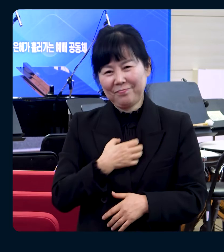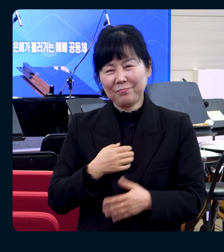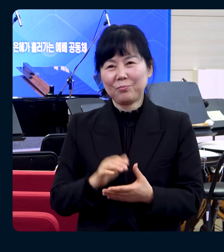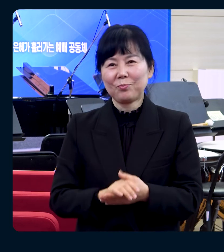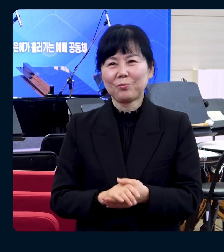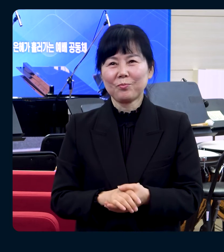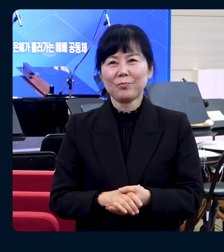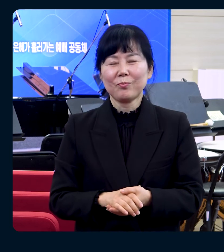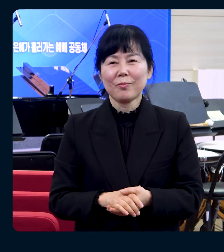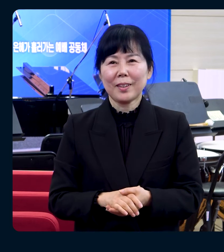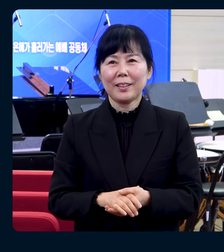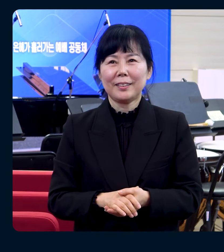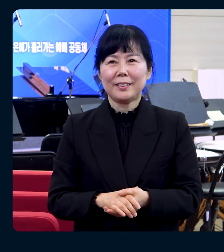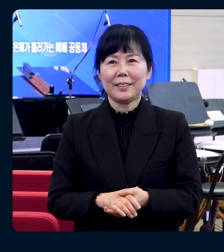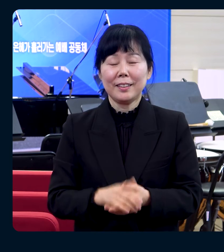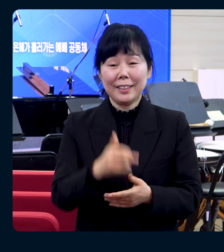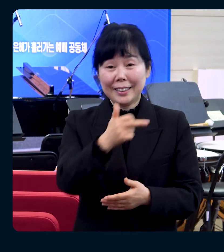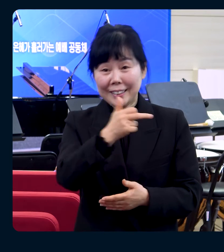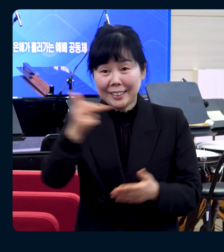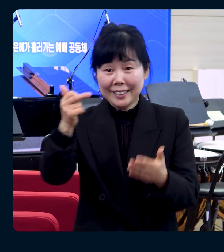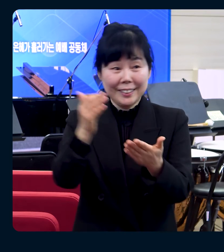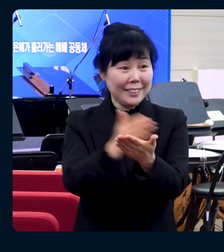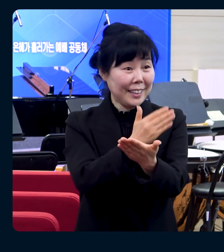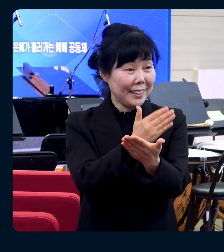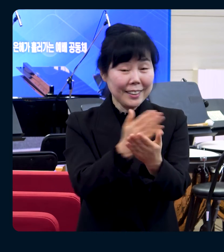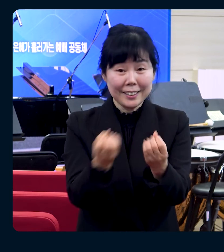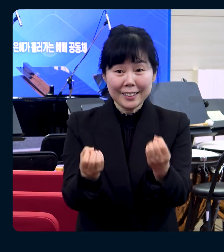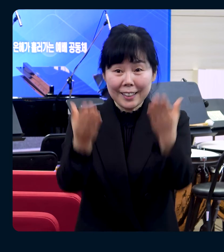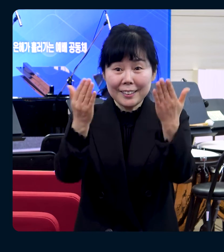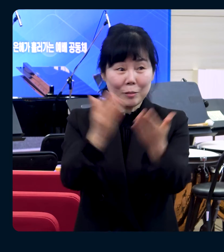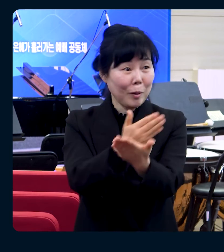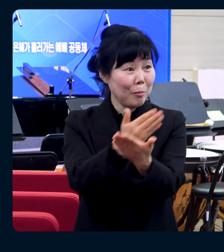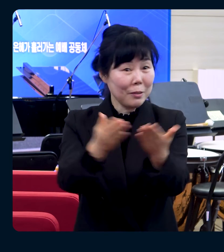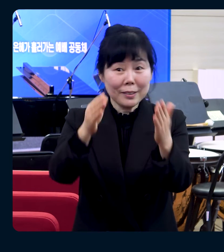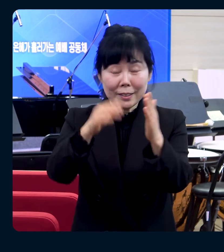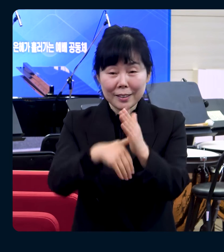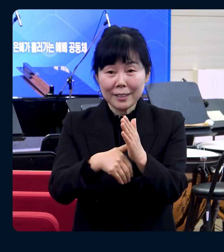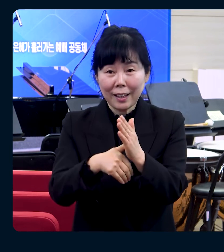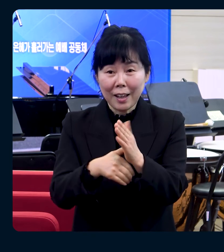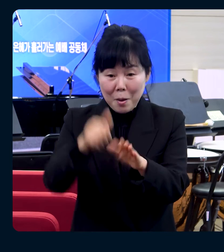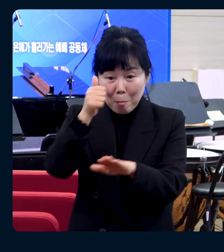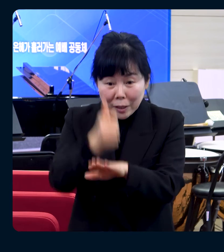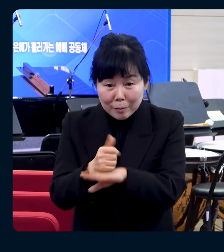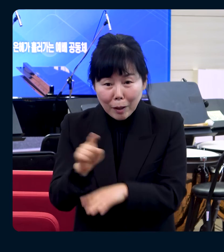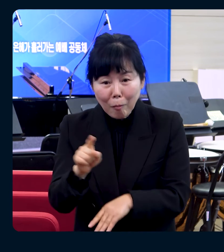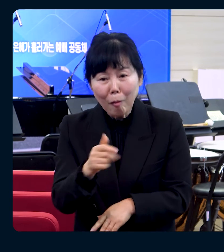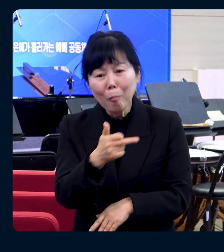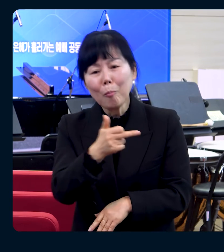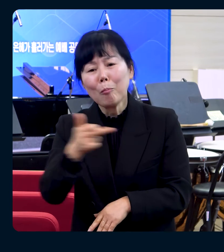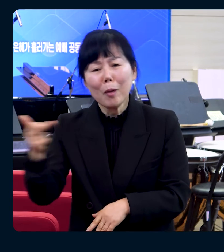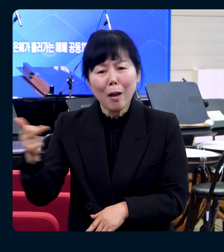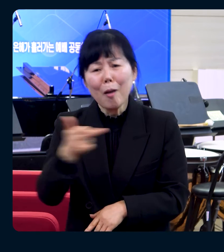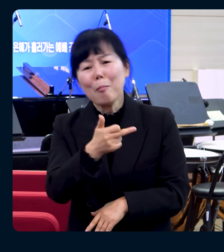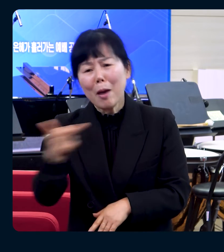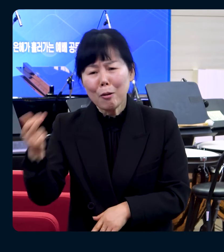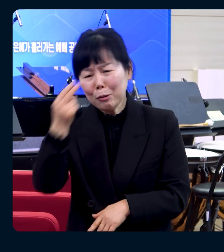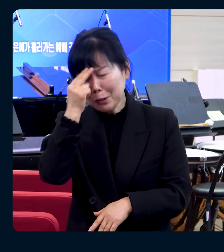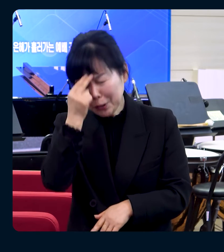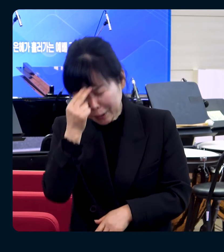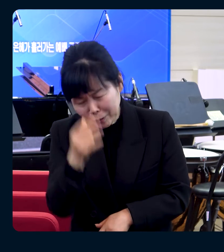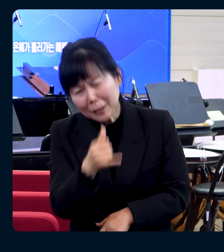거예요. 성경 말씀이 굉장히 재밌게 되어 있죠. 큰 잔치를 베푸는 날에 마지막에 매우 근심이